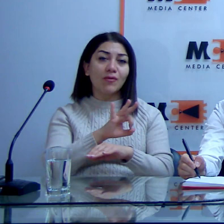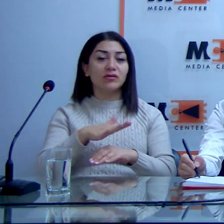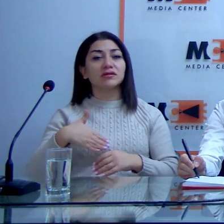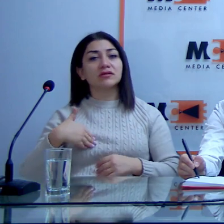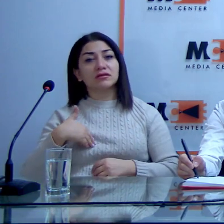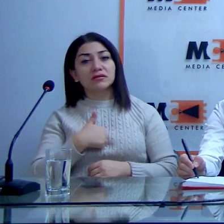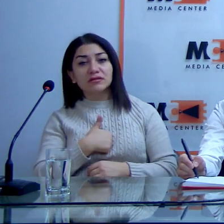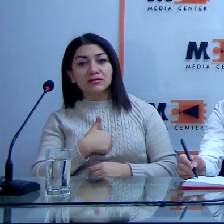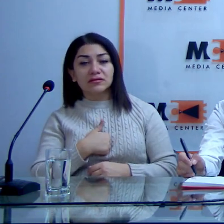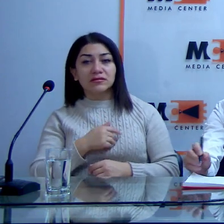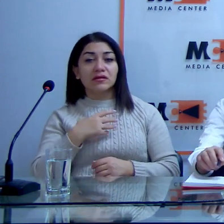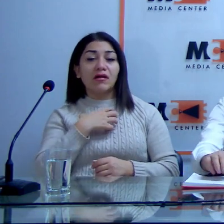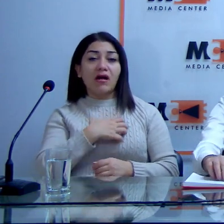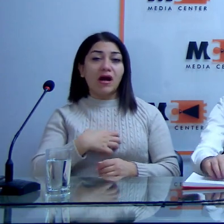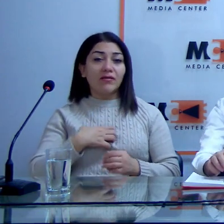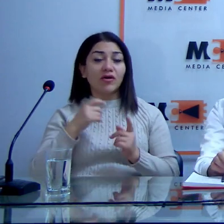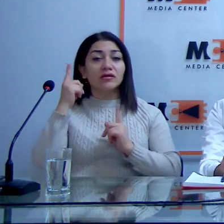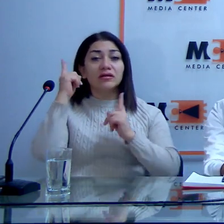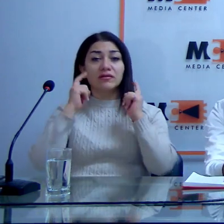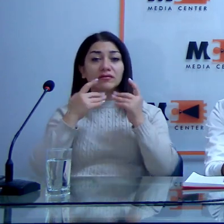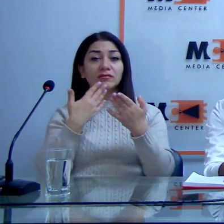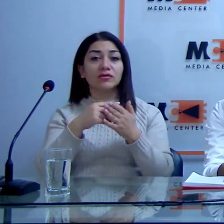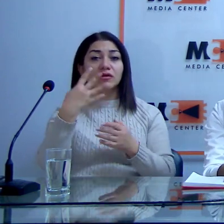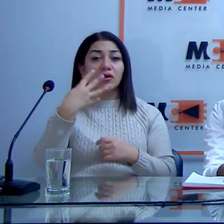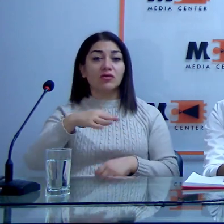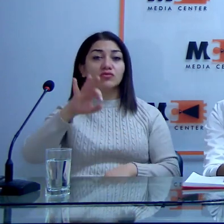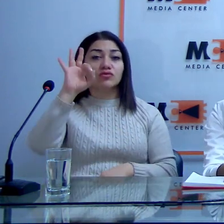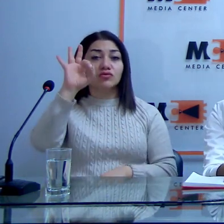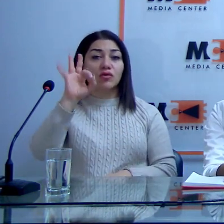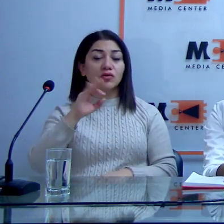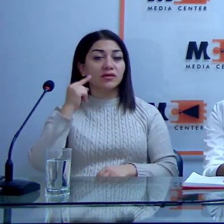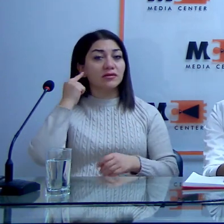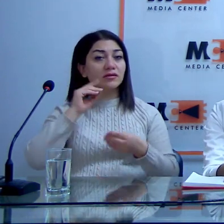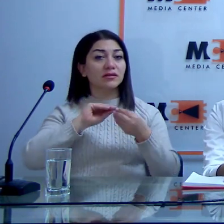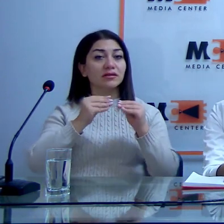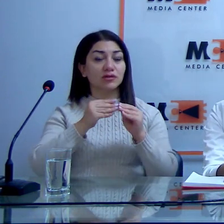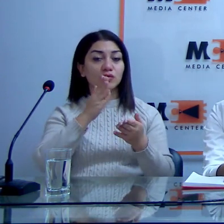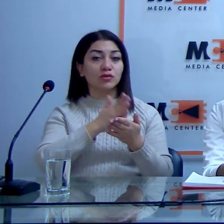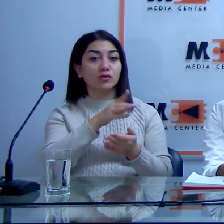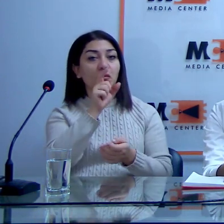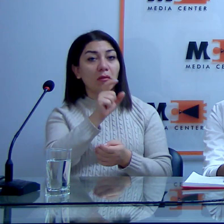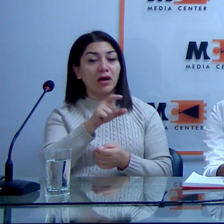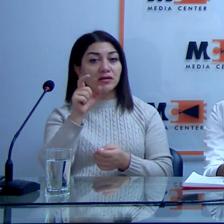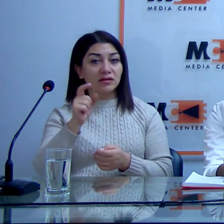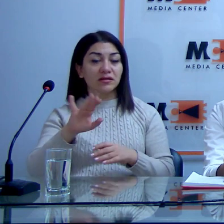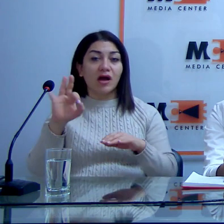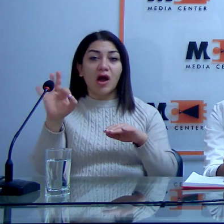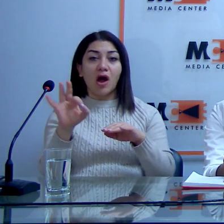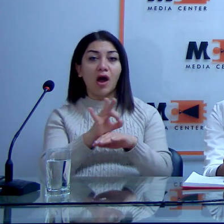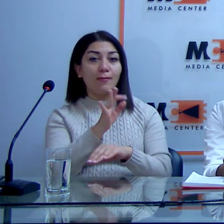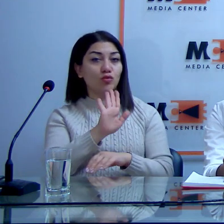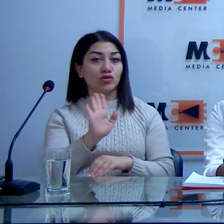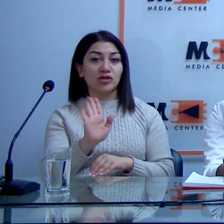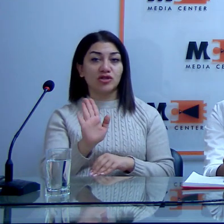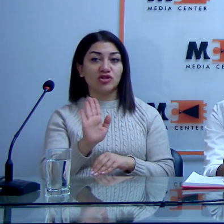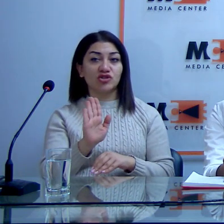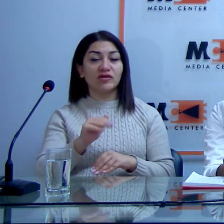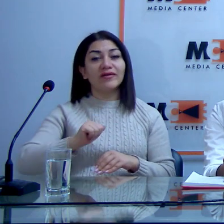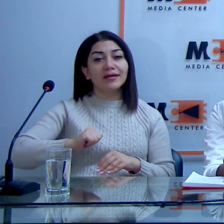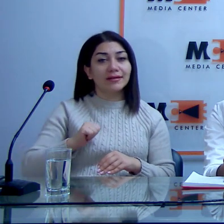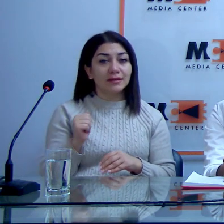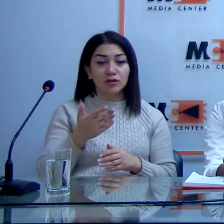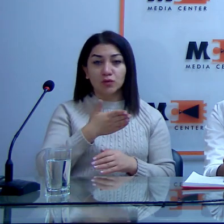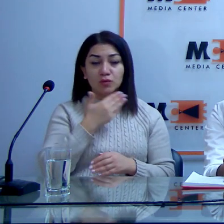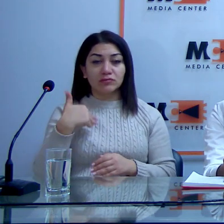կարգավիճակին, կարևոր տվյալ է նշել, որ շուրջ 40%-ը լսողության խնդիրներ ունեցող անձանց ամուսնացած չի և զուգընկեր չունի,